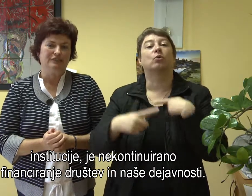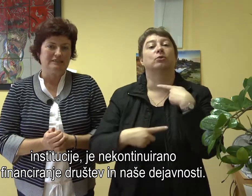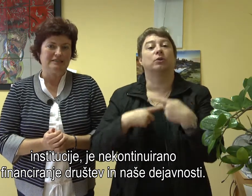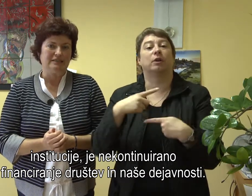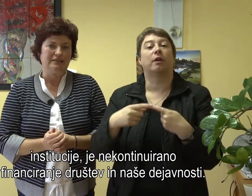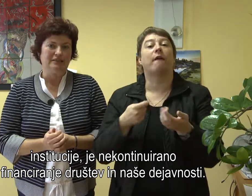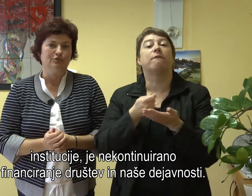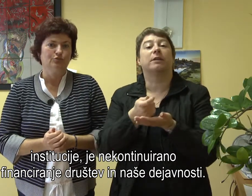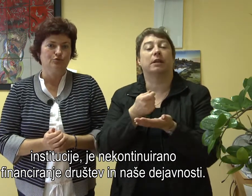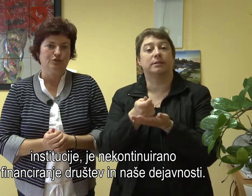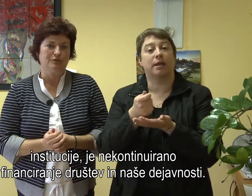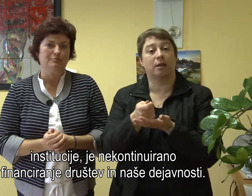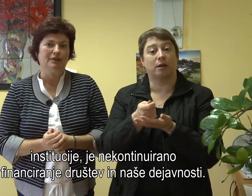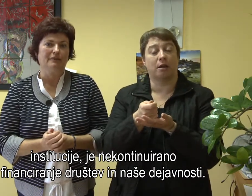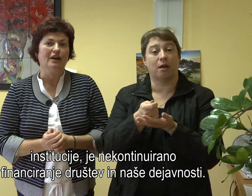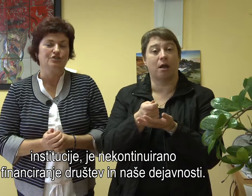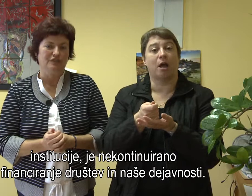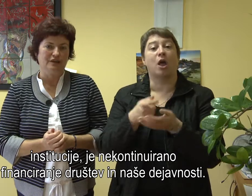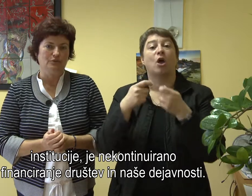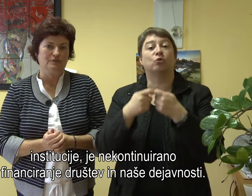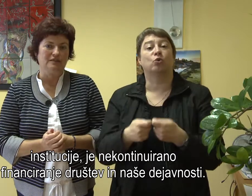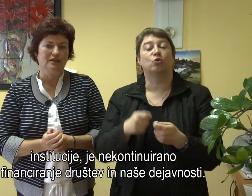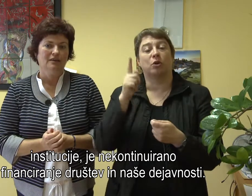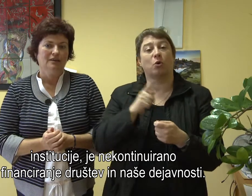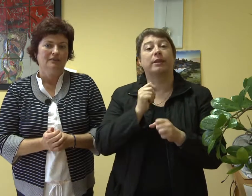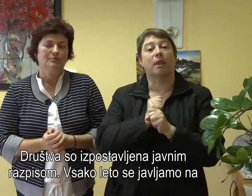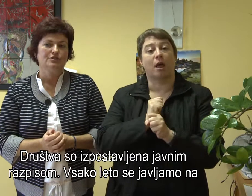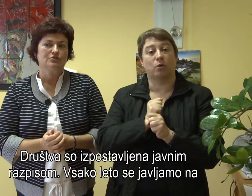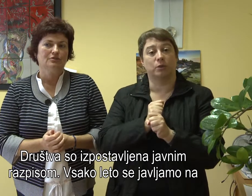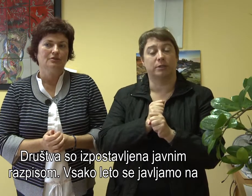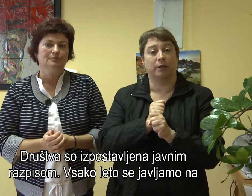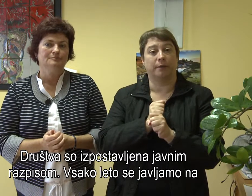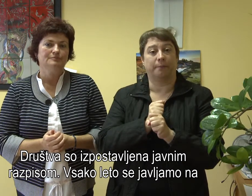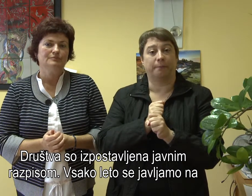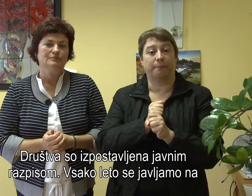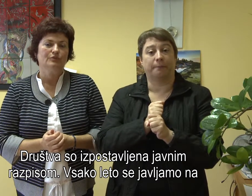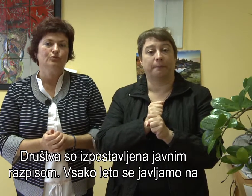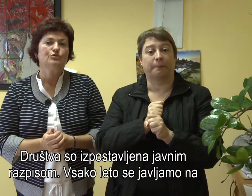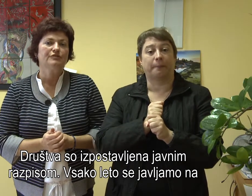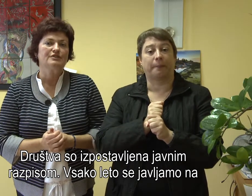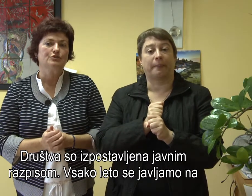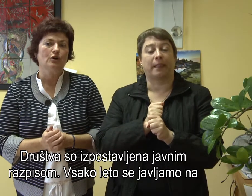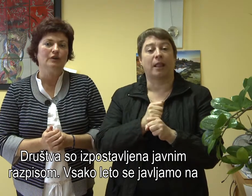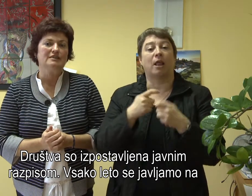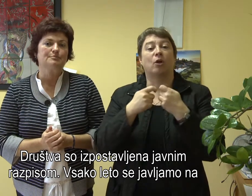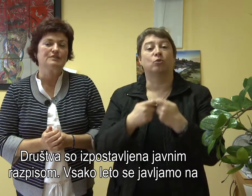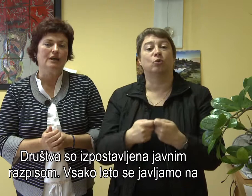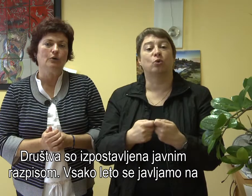nekontinuirano financiranje društev in pa naše dejavnosti. Namreč, društva